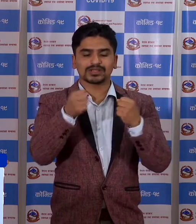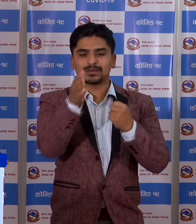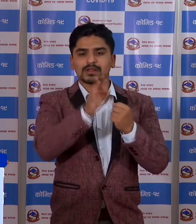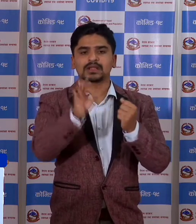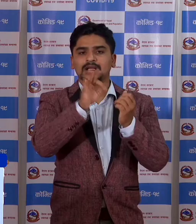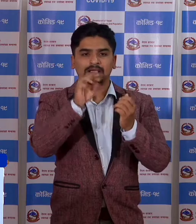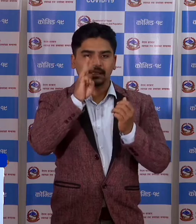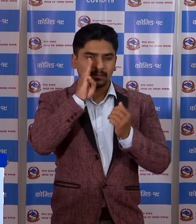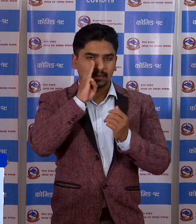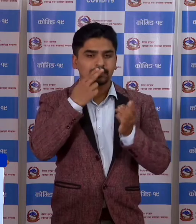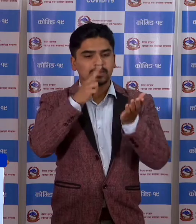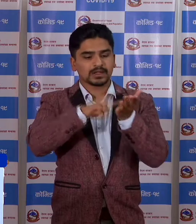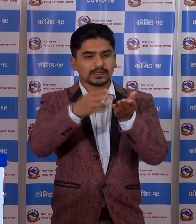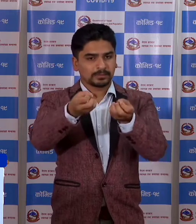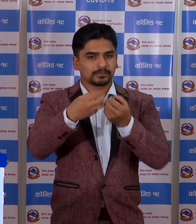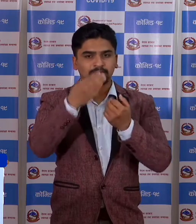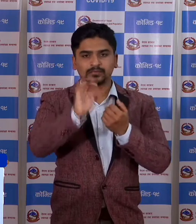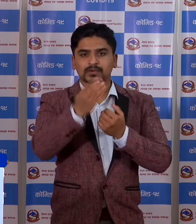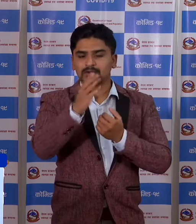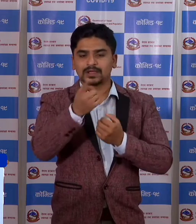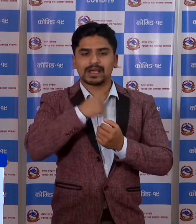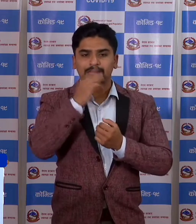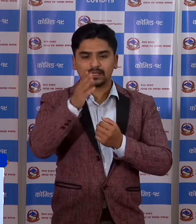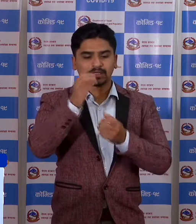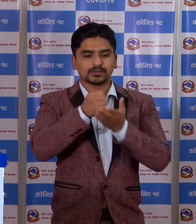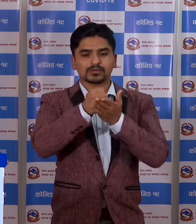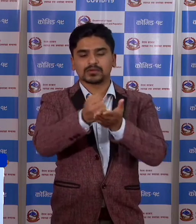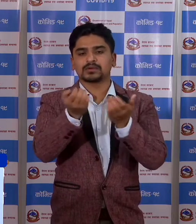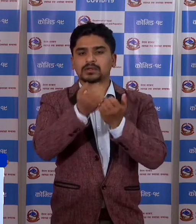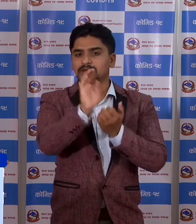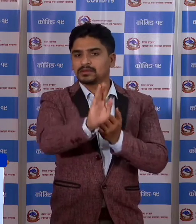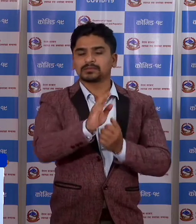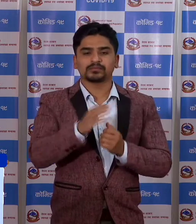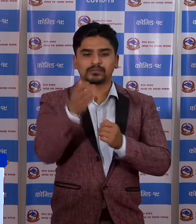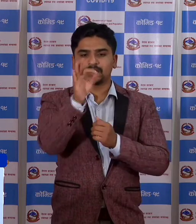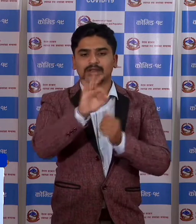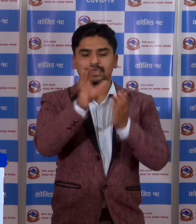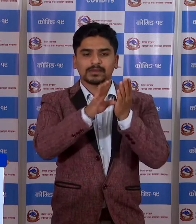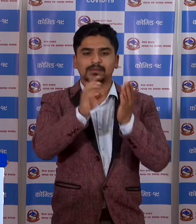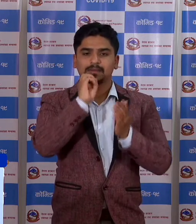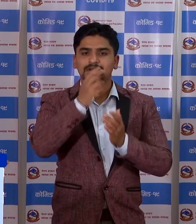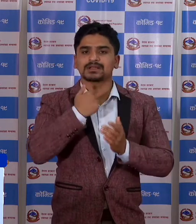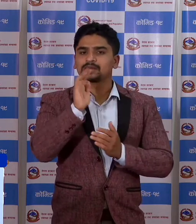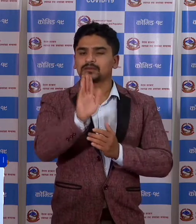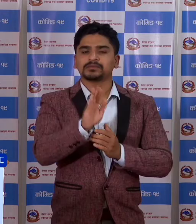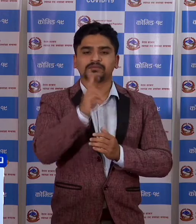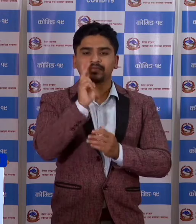जनसङ्ख्या मन्त्रालयमा पत्राचार गर्न सक्नुहुन्छ। हामीले त्यो सहजीकरण गर्नेछौँ मन्त्रालयको तर्फबाट भन्न चाहन्छु।